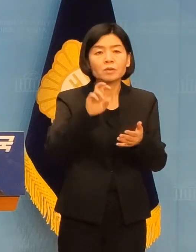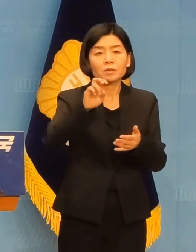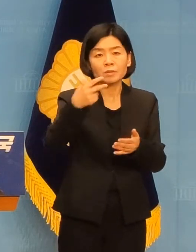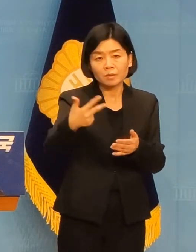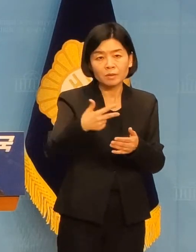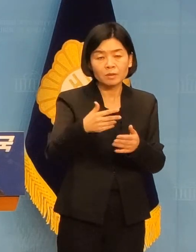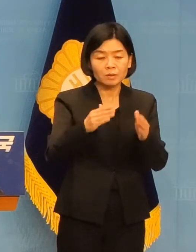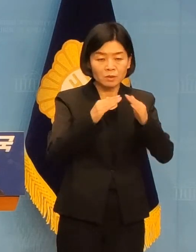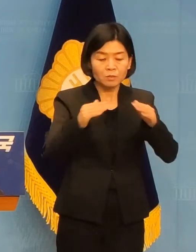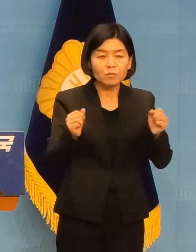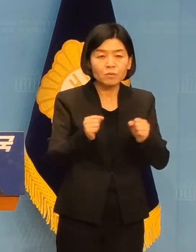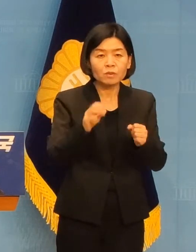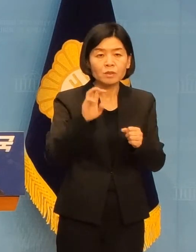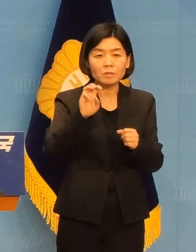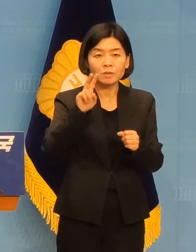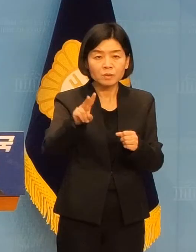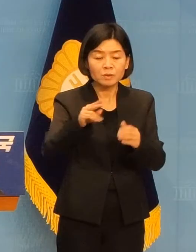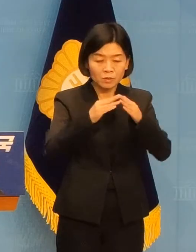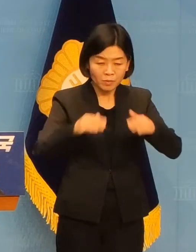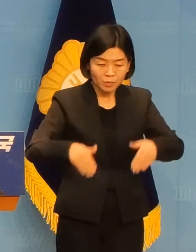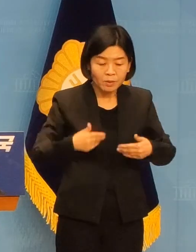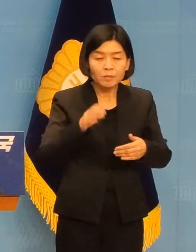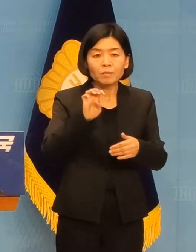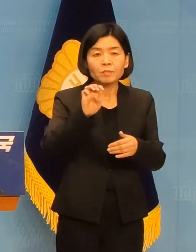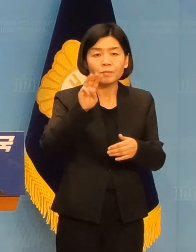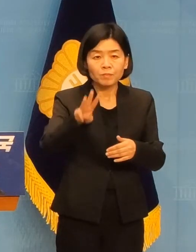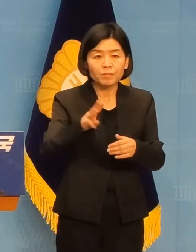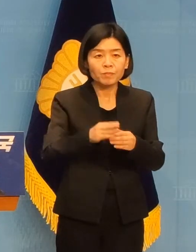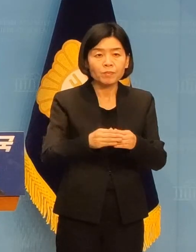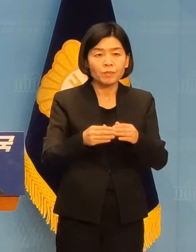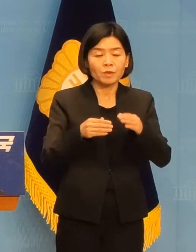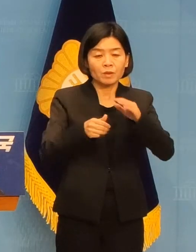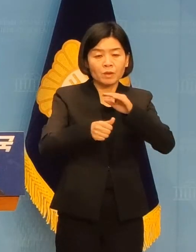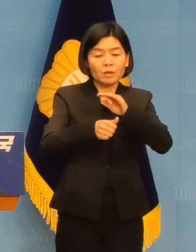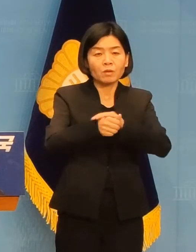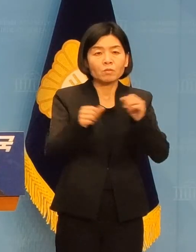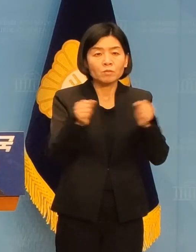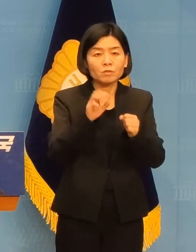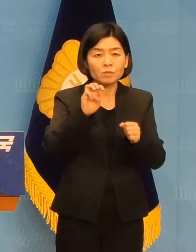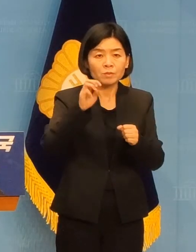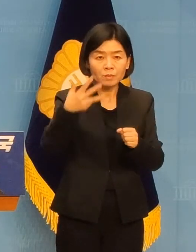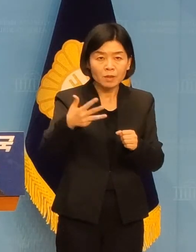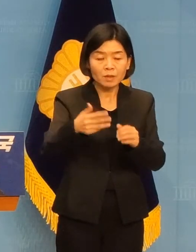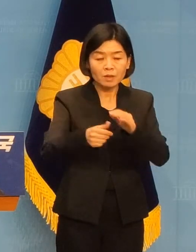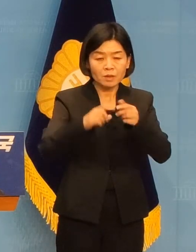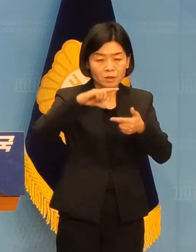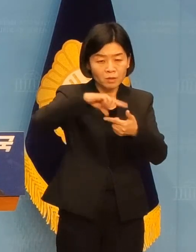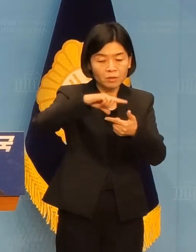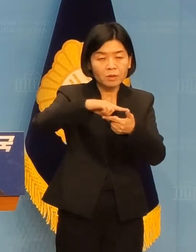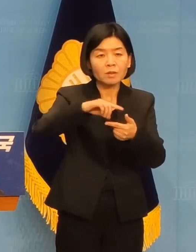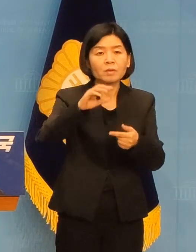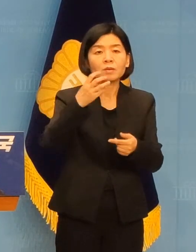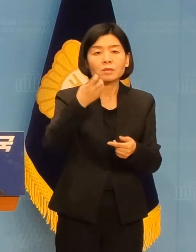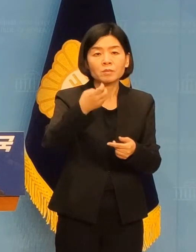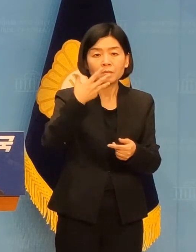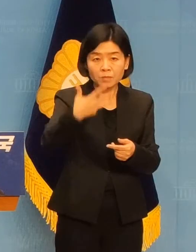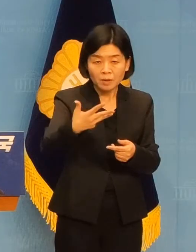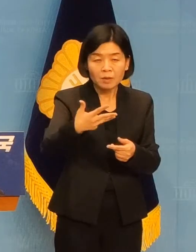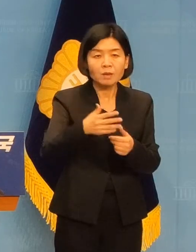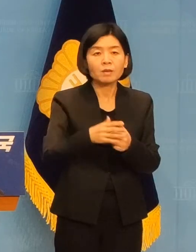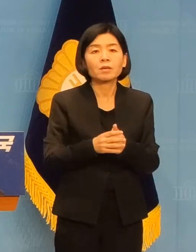전북 32곳, 전남 43곳, 경북 38곳, 경남 38곳